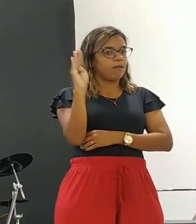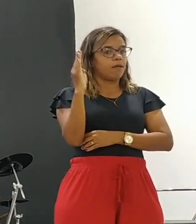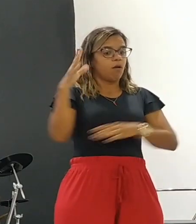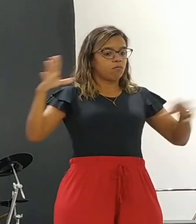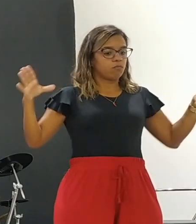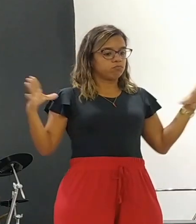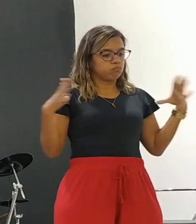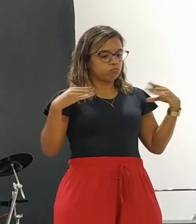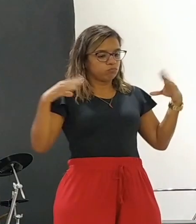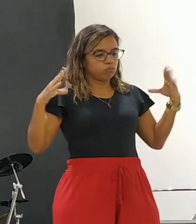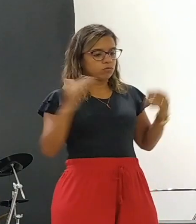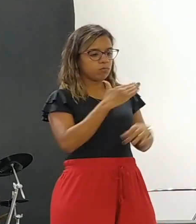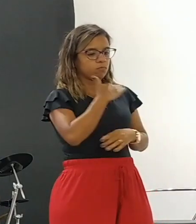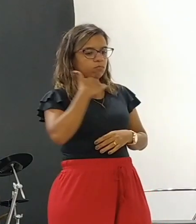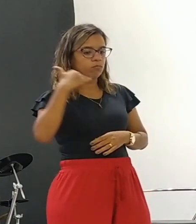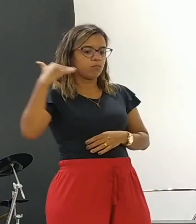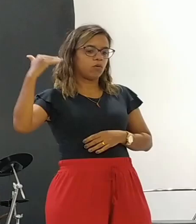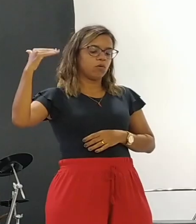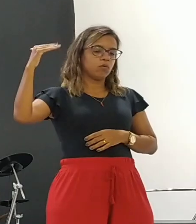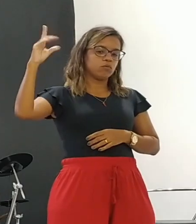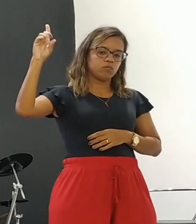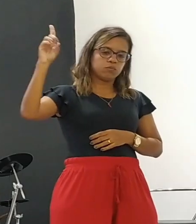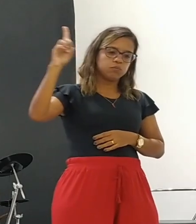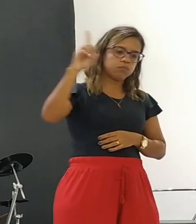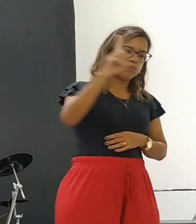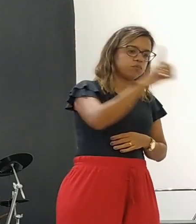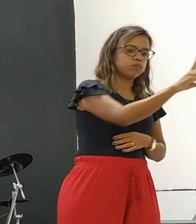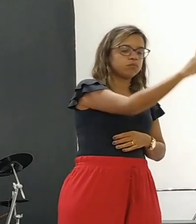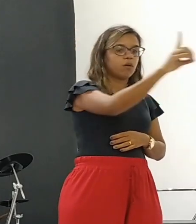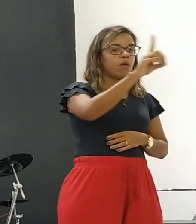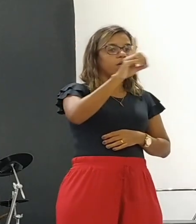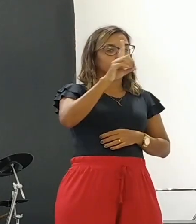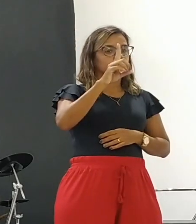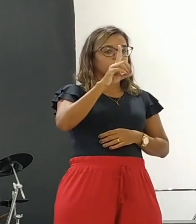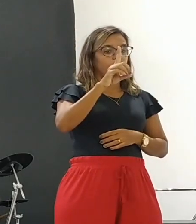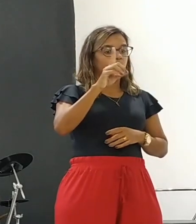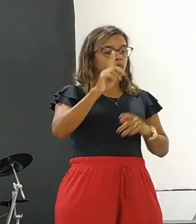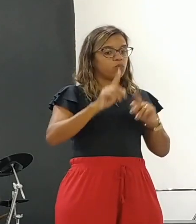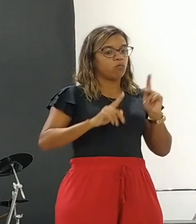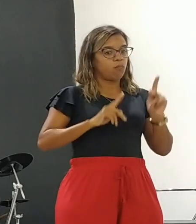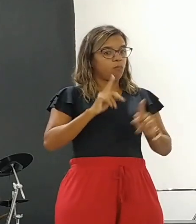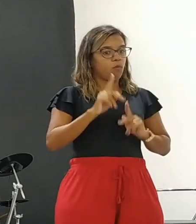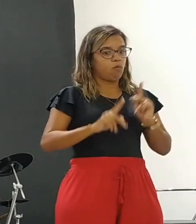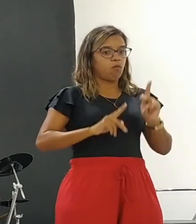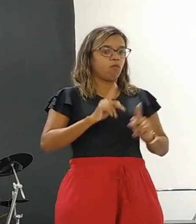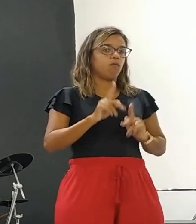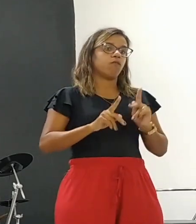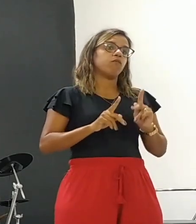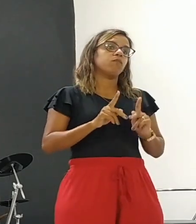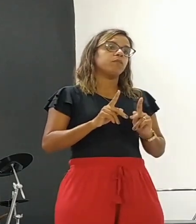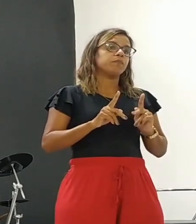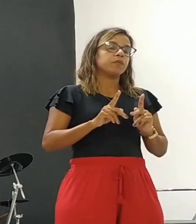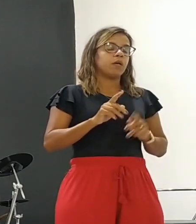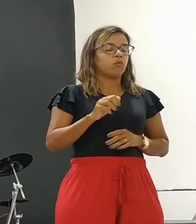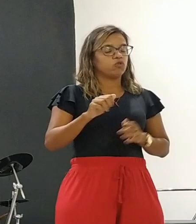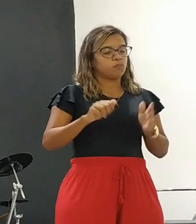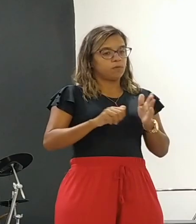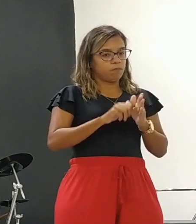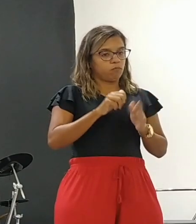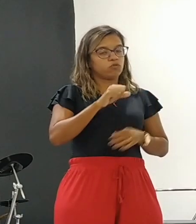da morte passasse no Egito, os primogênitos do povo de Israel não morressem. Hoje esse